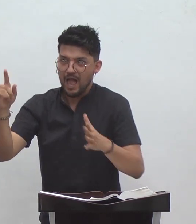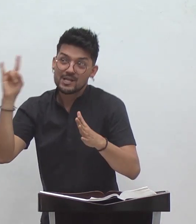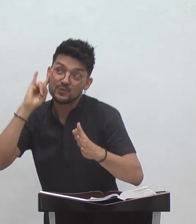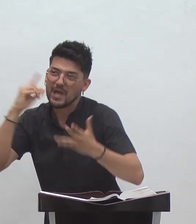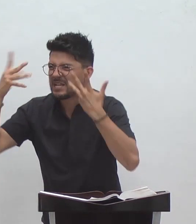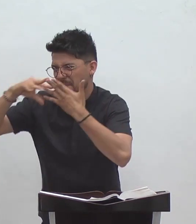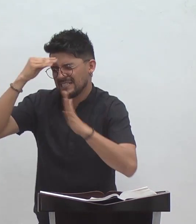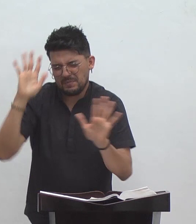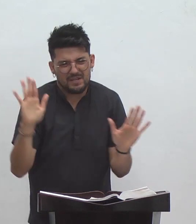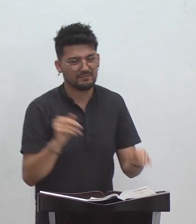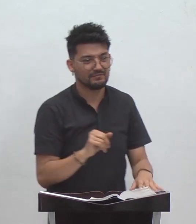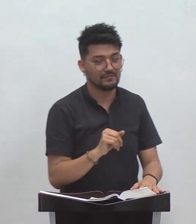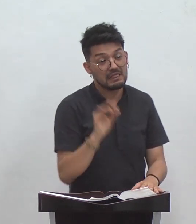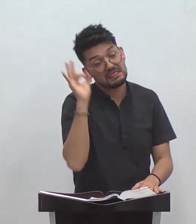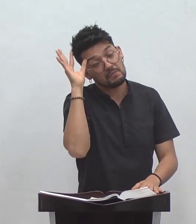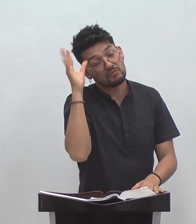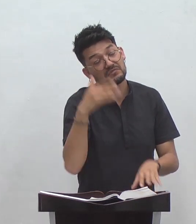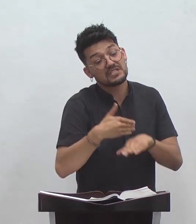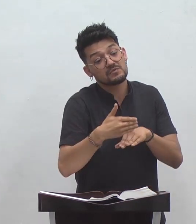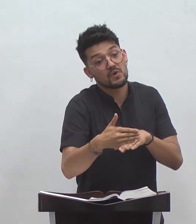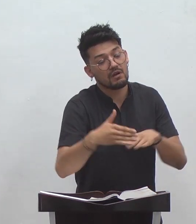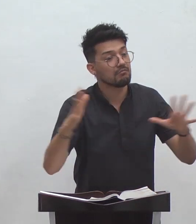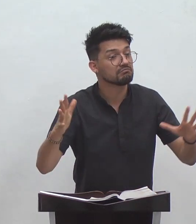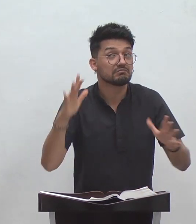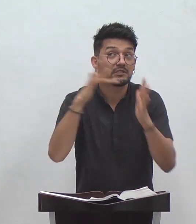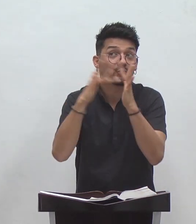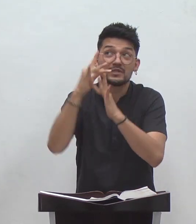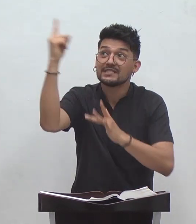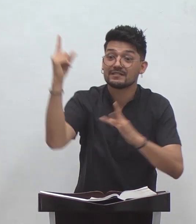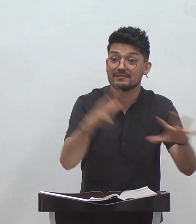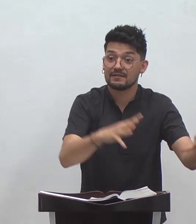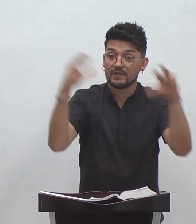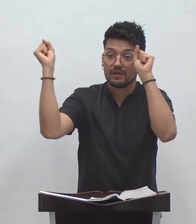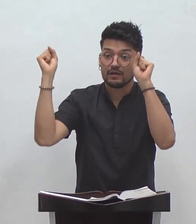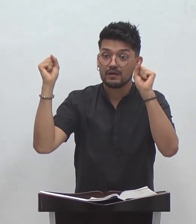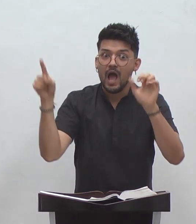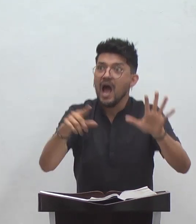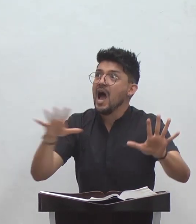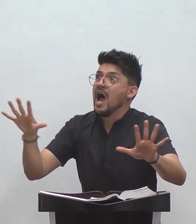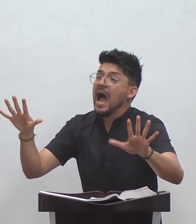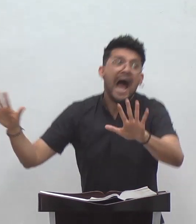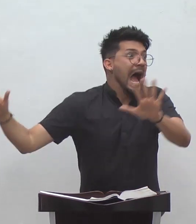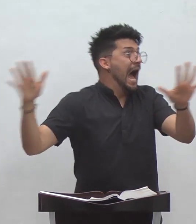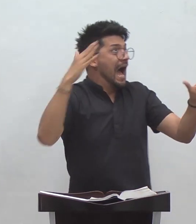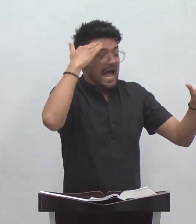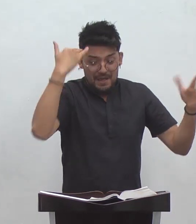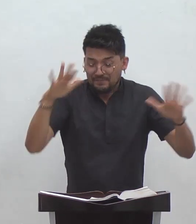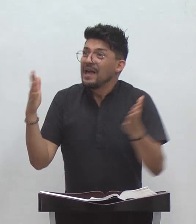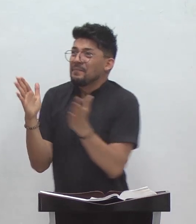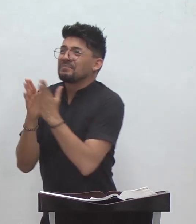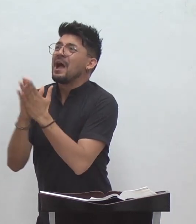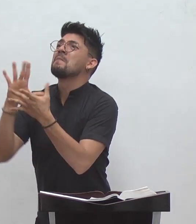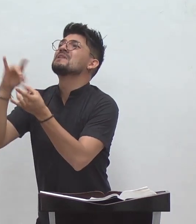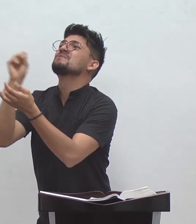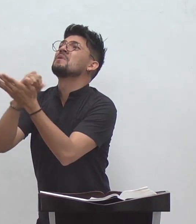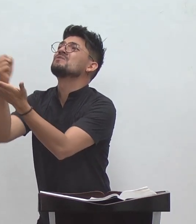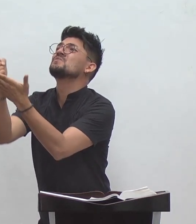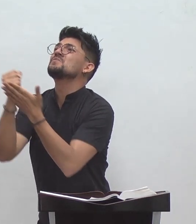trabajo, yo después escucharé el llamado. Pero ¿sabe qué? Después puede venir el arrebatamiento y usted se perdió una